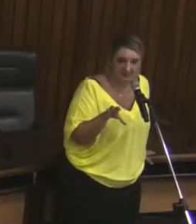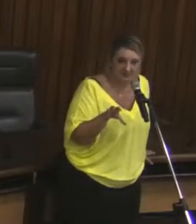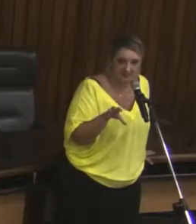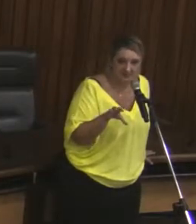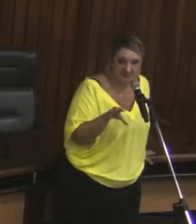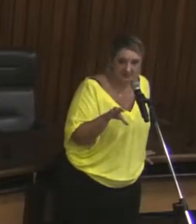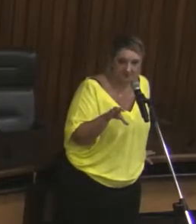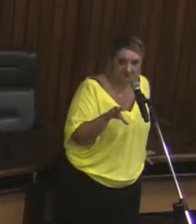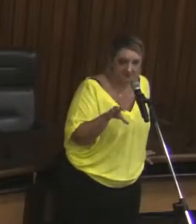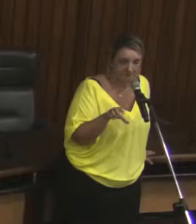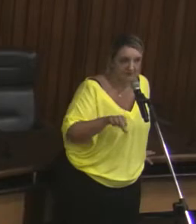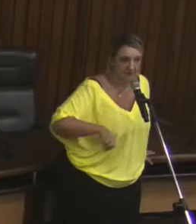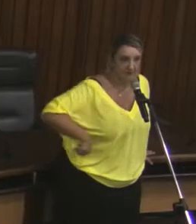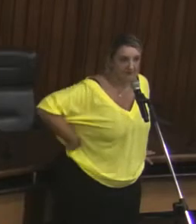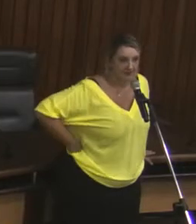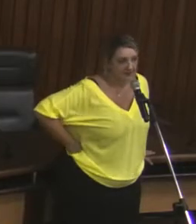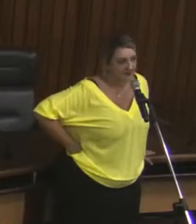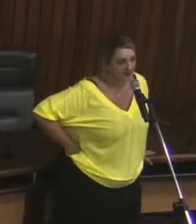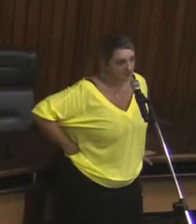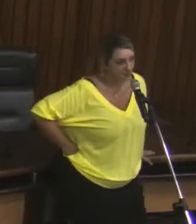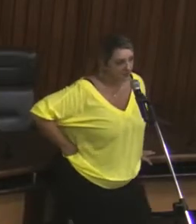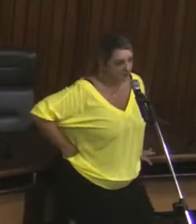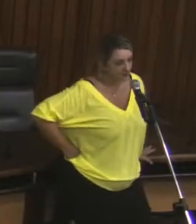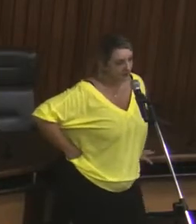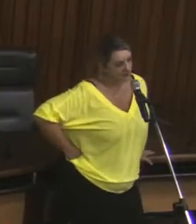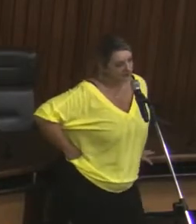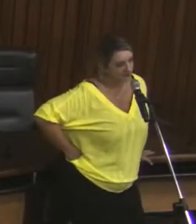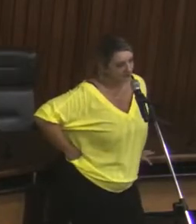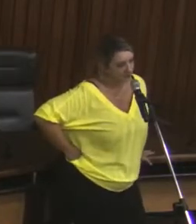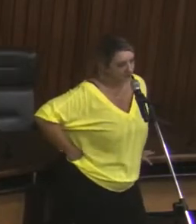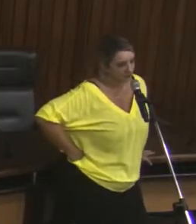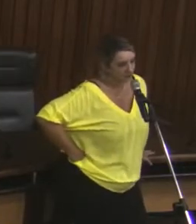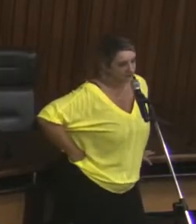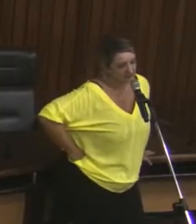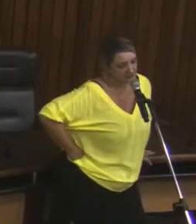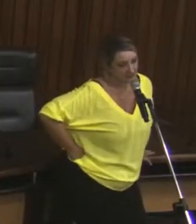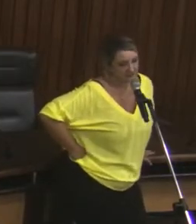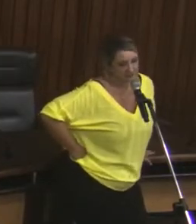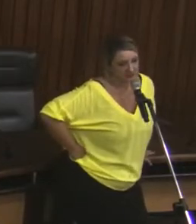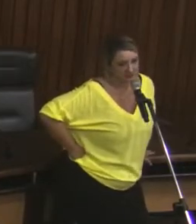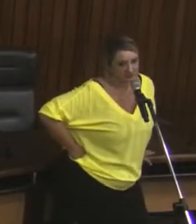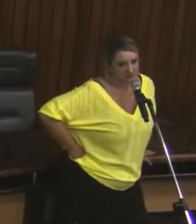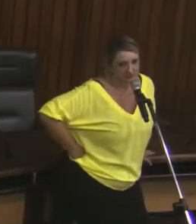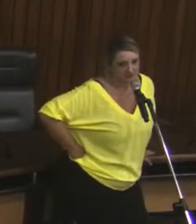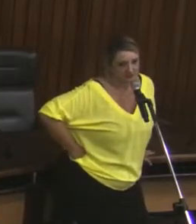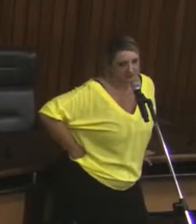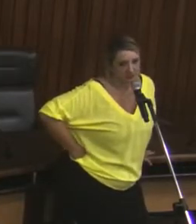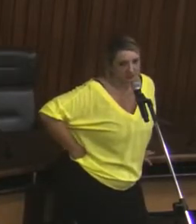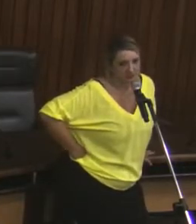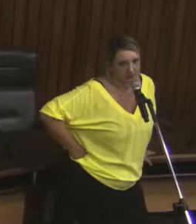vice-versa. E aí, vocês já pararam para pensar que o surdo não assiste filme nacional no cinema?